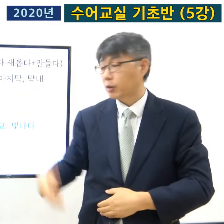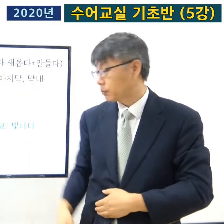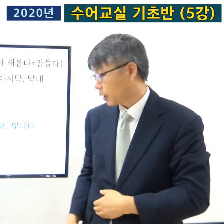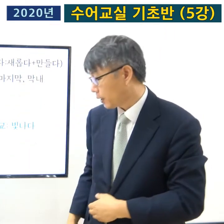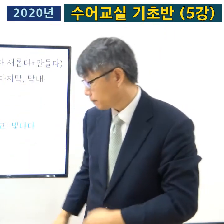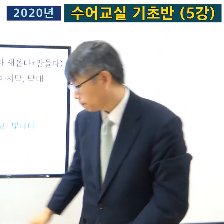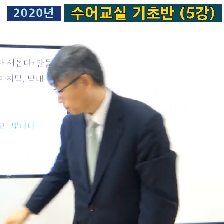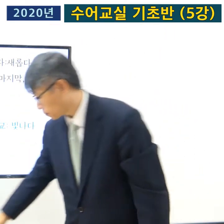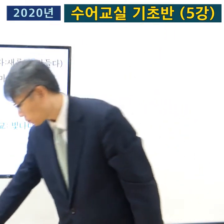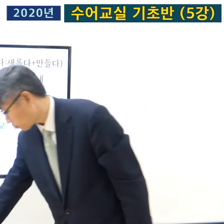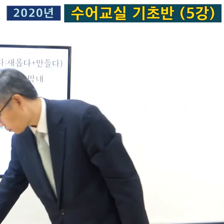별입니다.